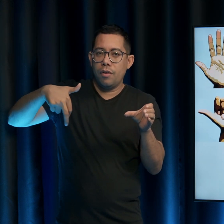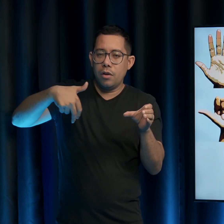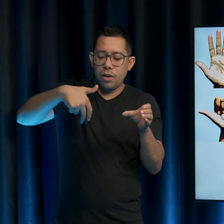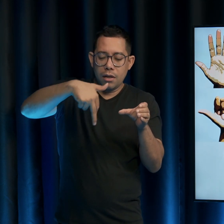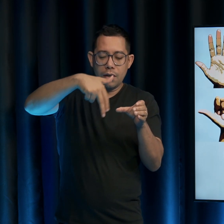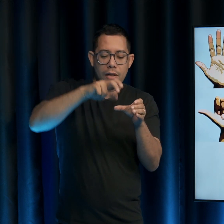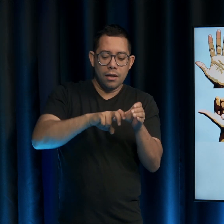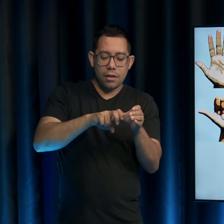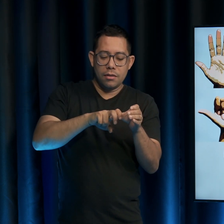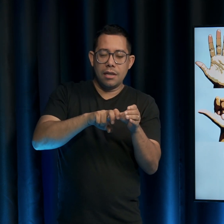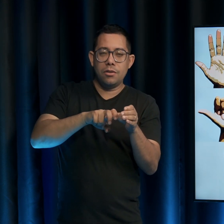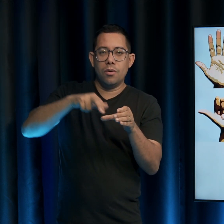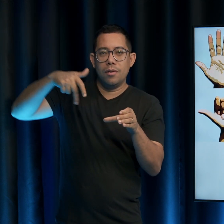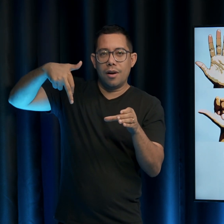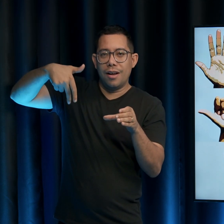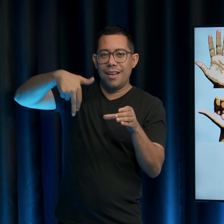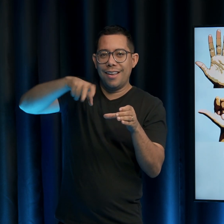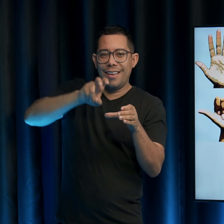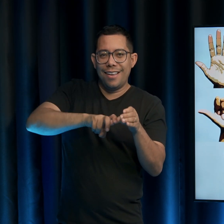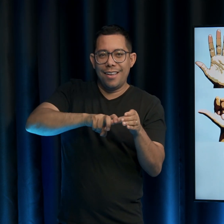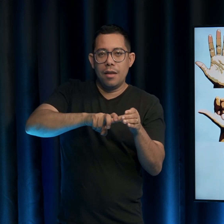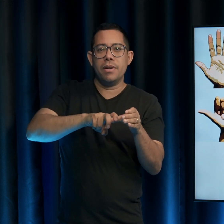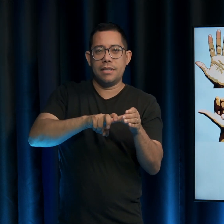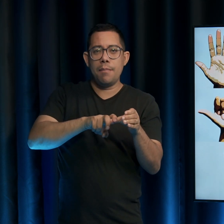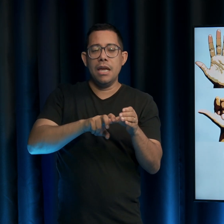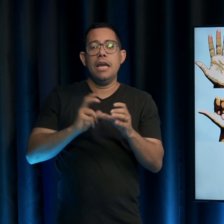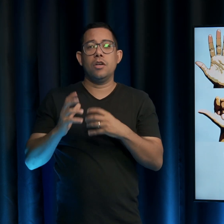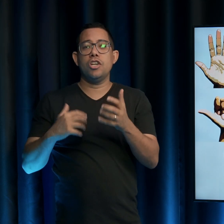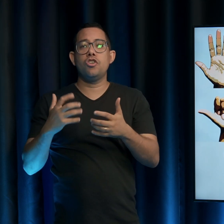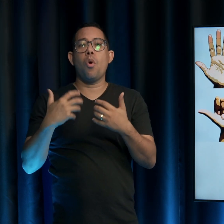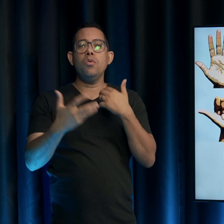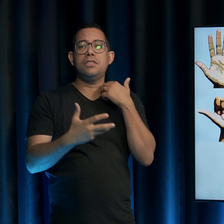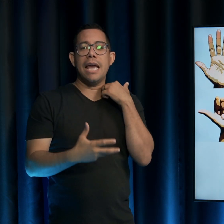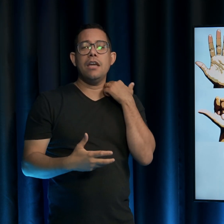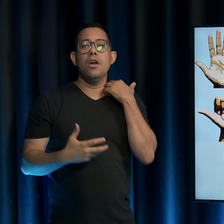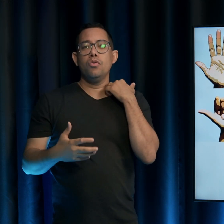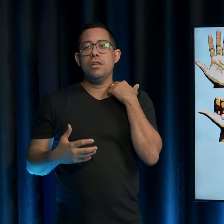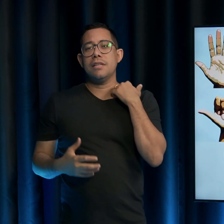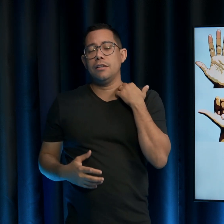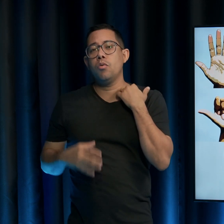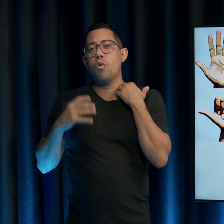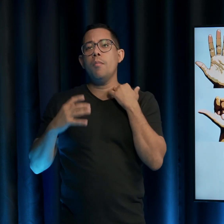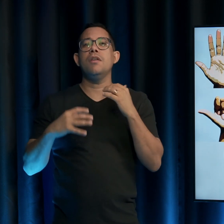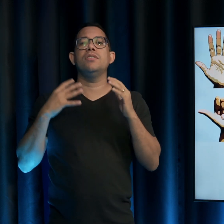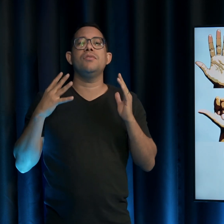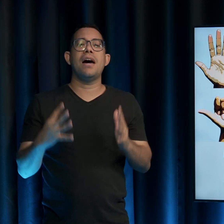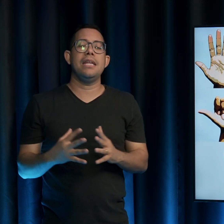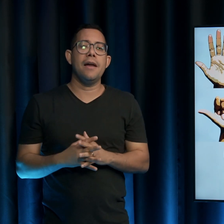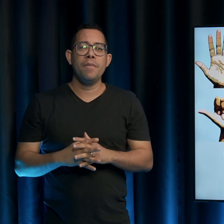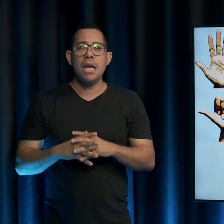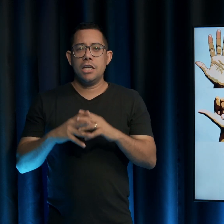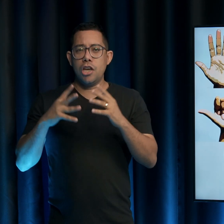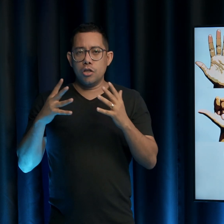e sentou, ó. Percebe? Então a gente consegue utilizar. Então como que você faria que Jesus...